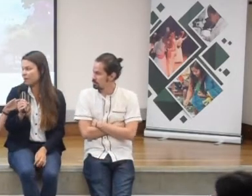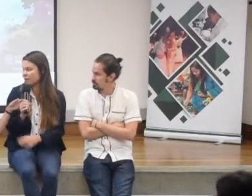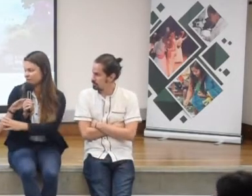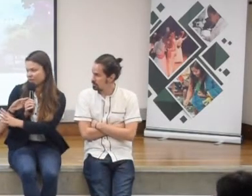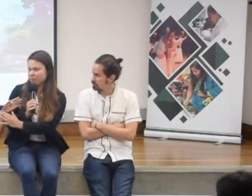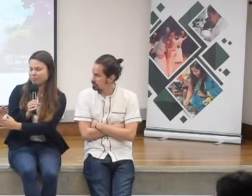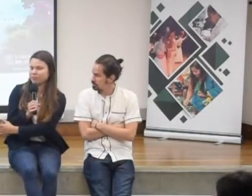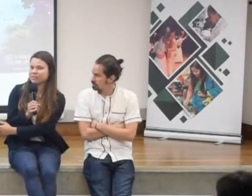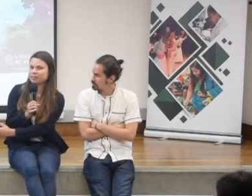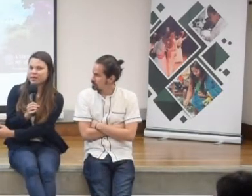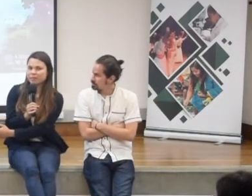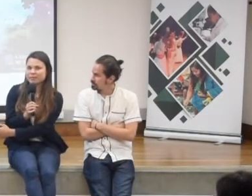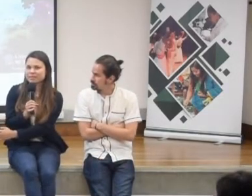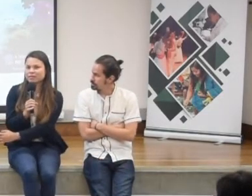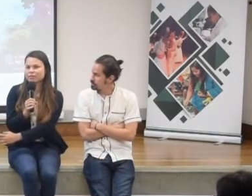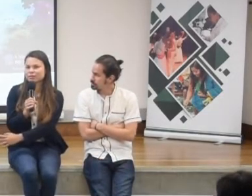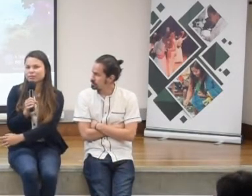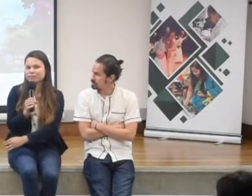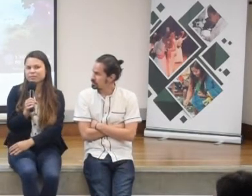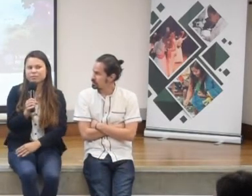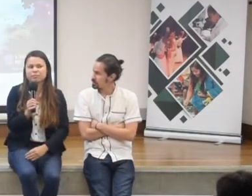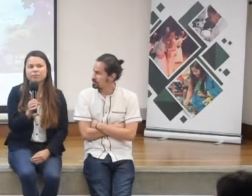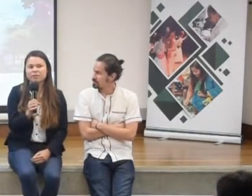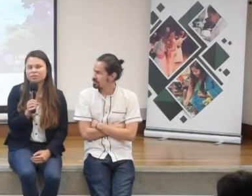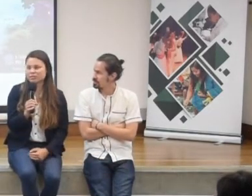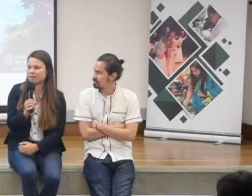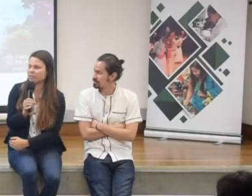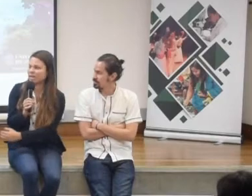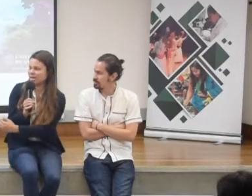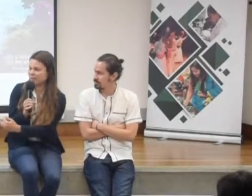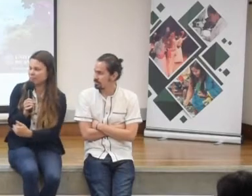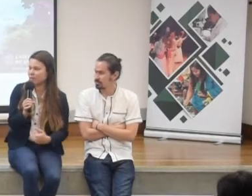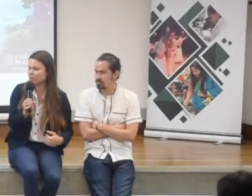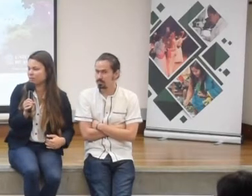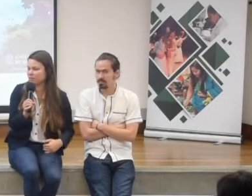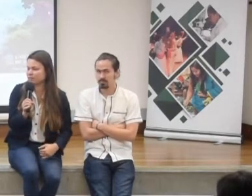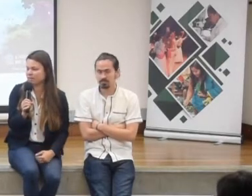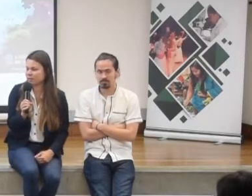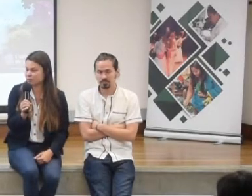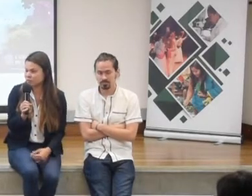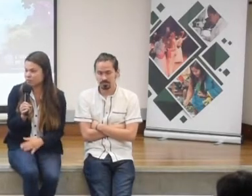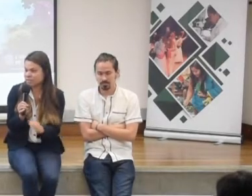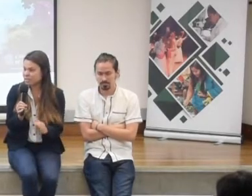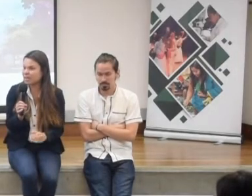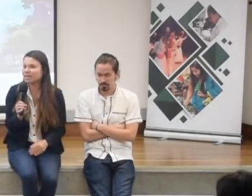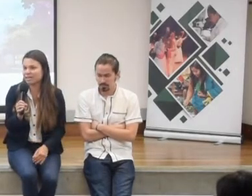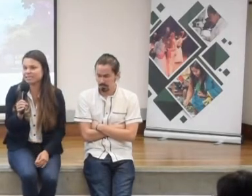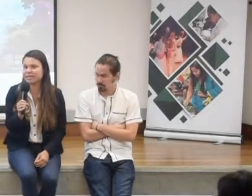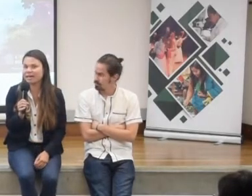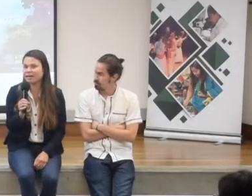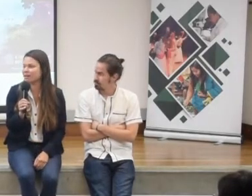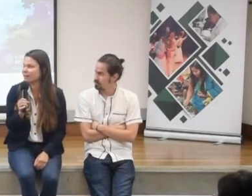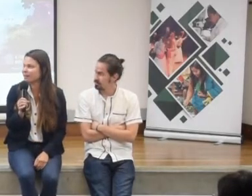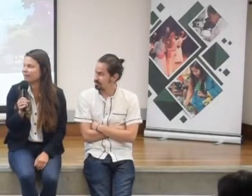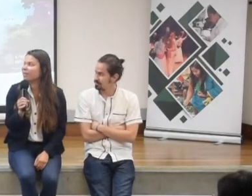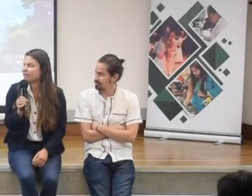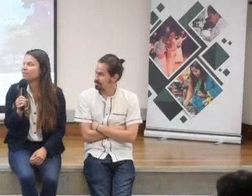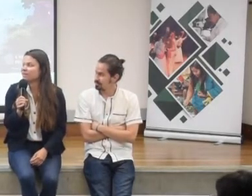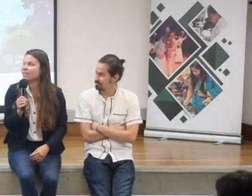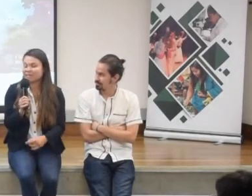Se pueden ir pensando en los grupos y un poquito siguiendo el ejemplo de nosotros así, que